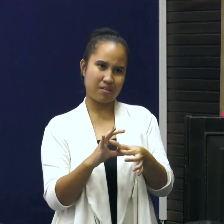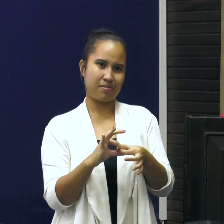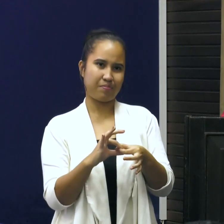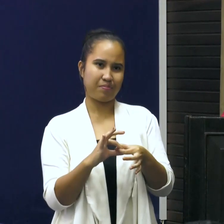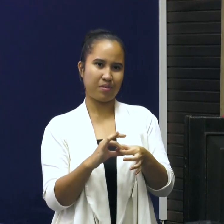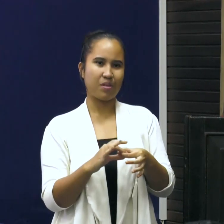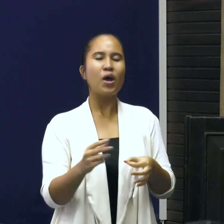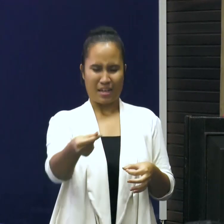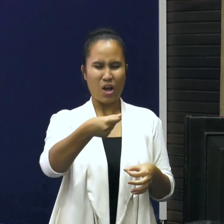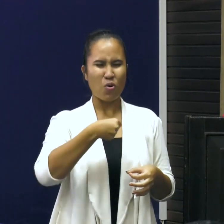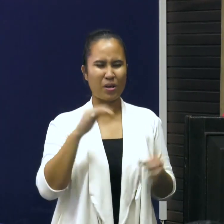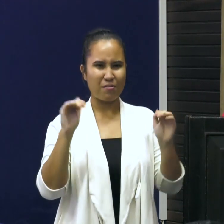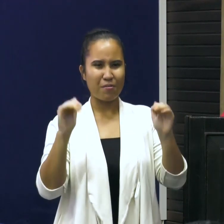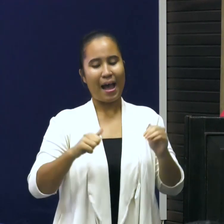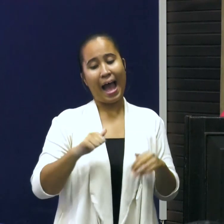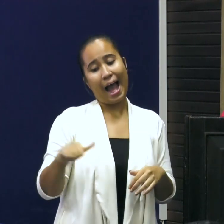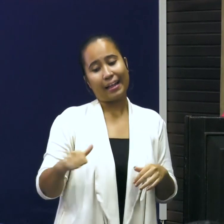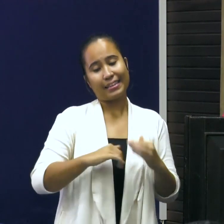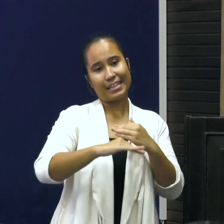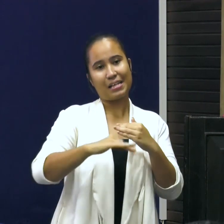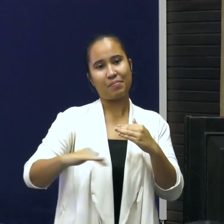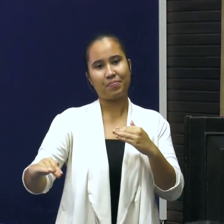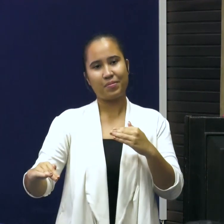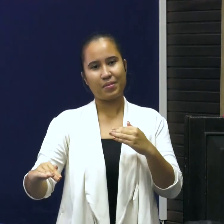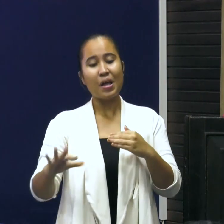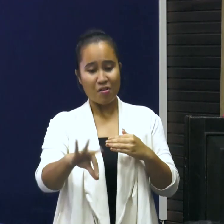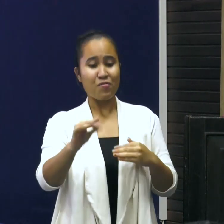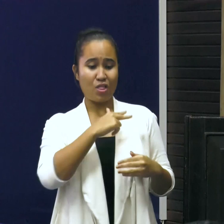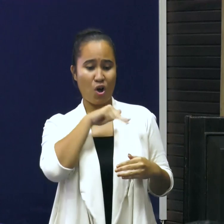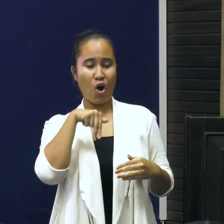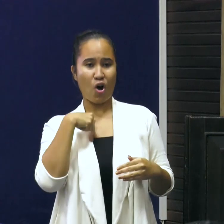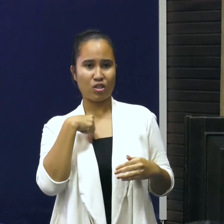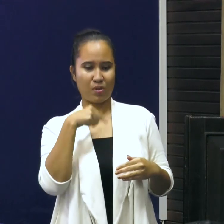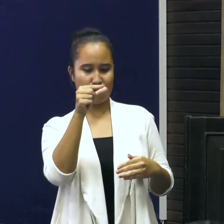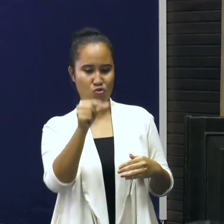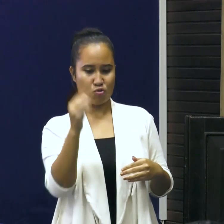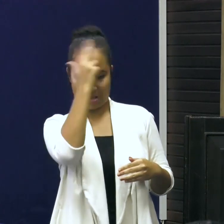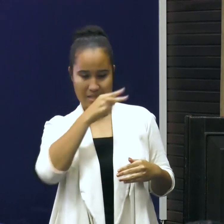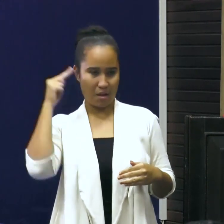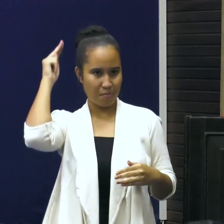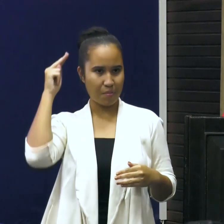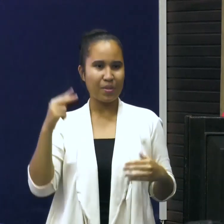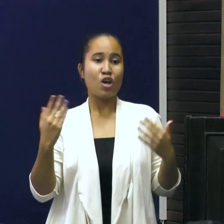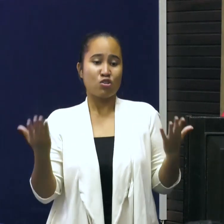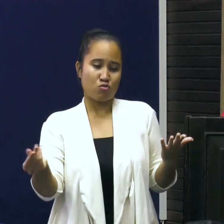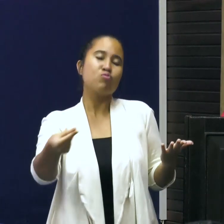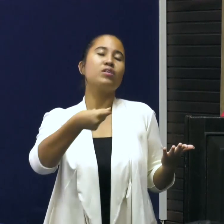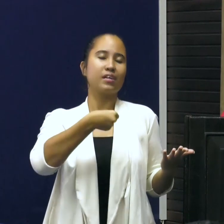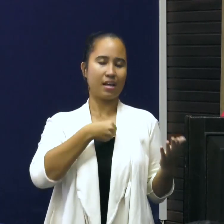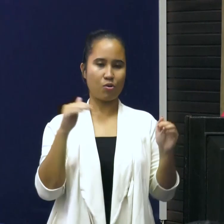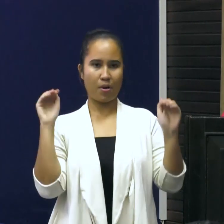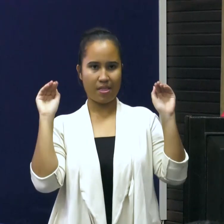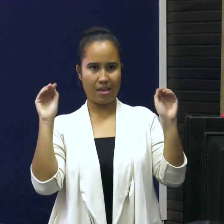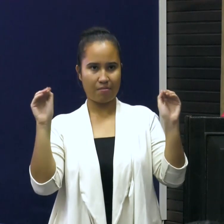van mensen die in andere landen zijn. Maar ze vinden ons wel via een Surinamer hier. En zo krijgen we dan de informatie